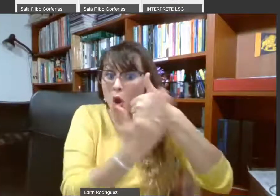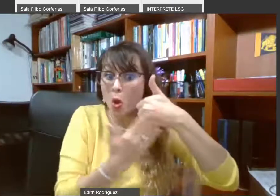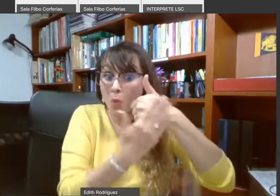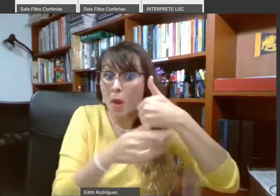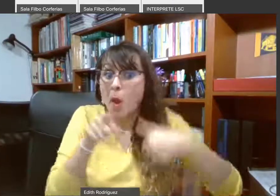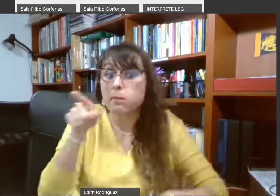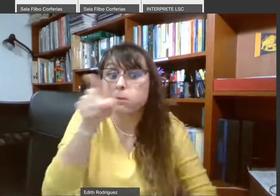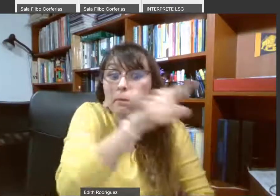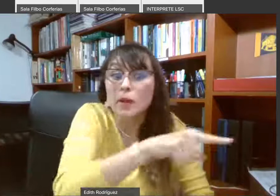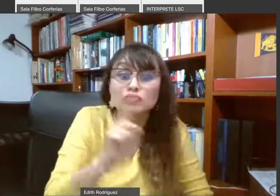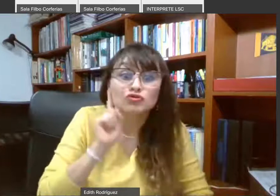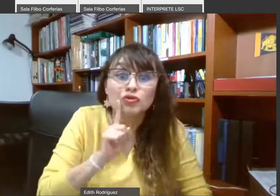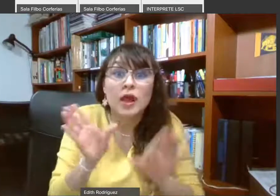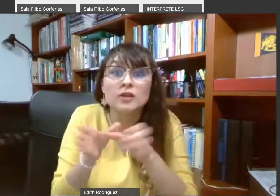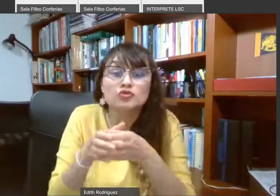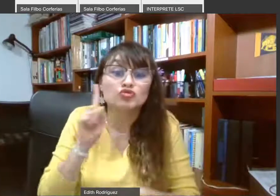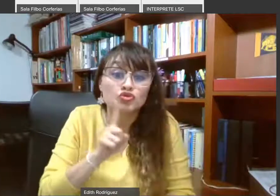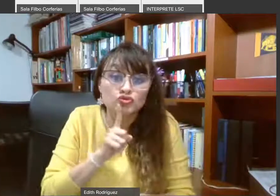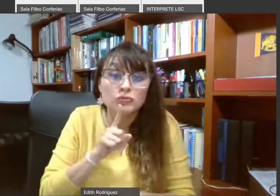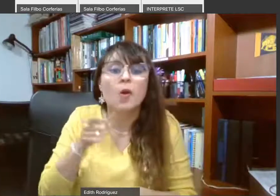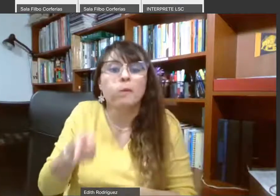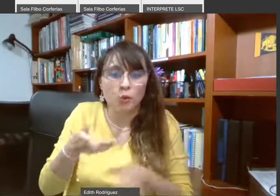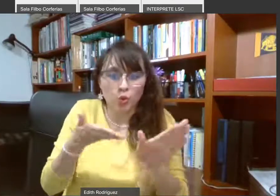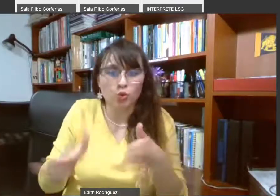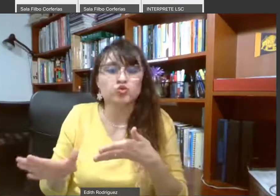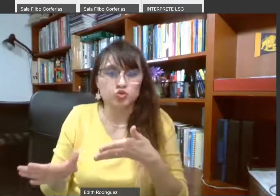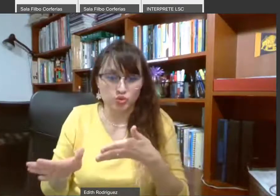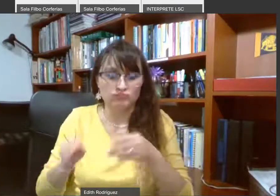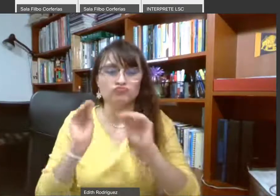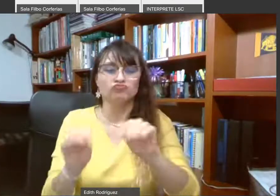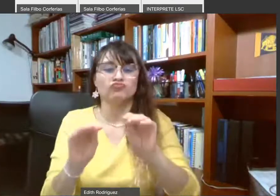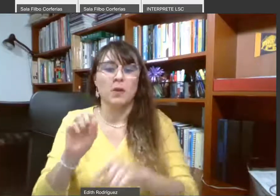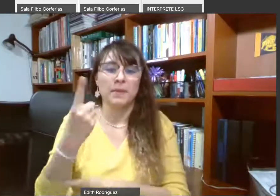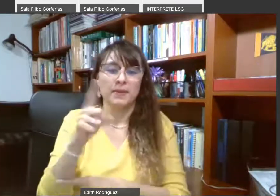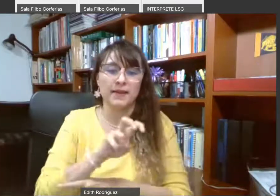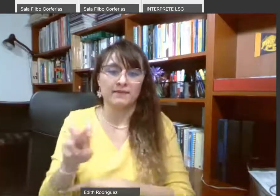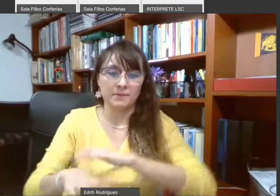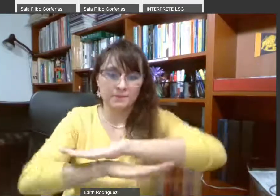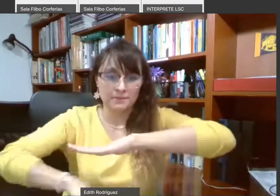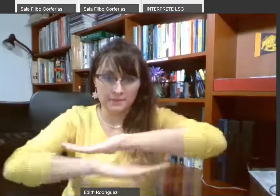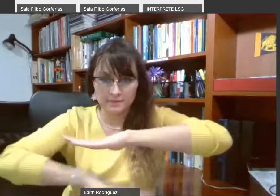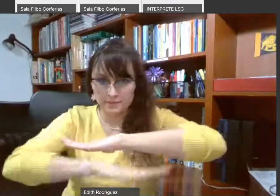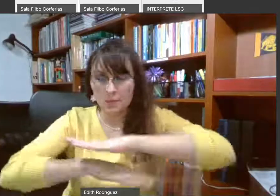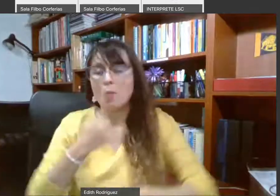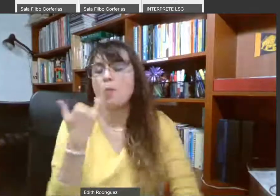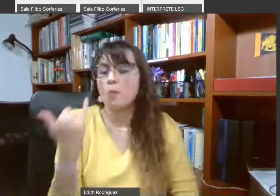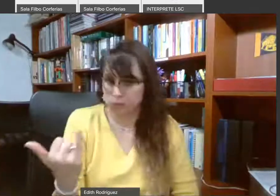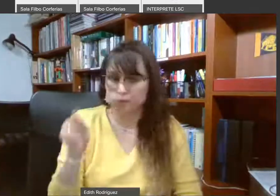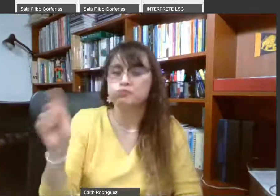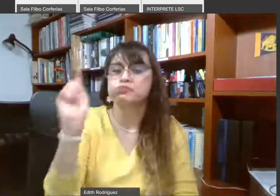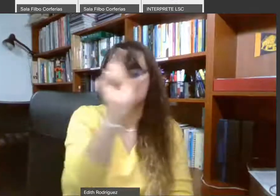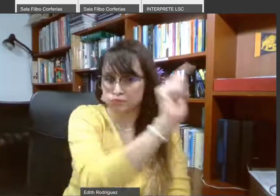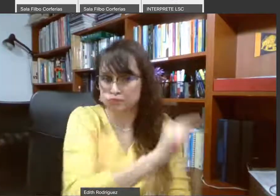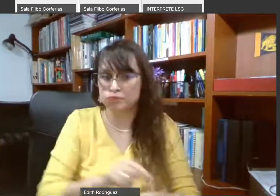es importante colocar lengua de señas colombiana. También dentro de las asociaciones